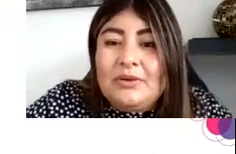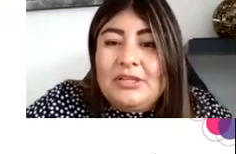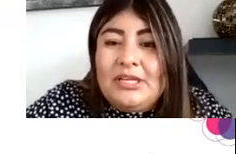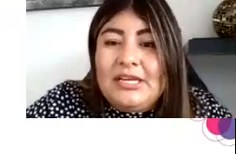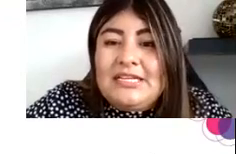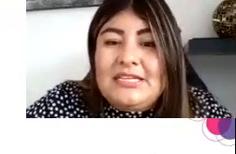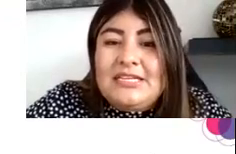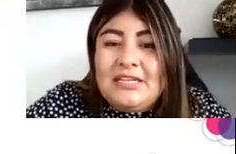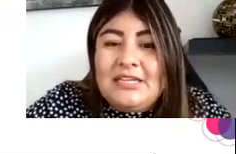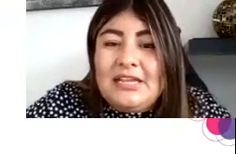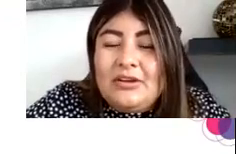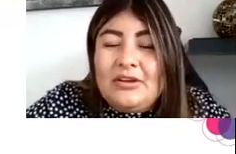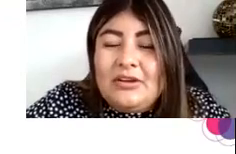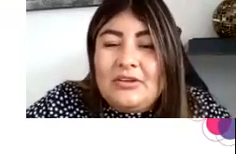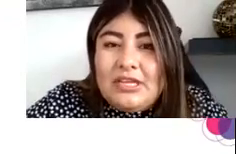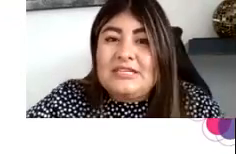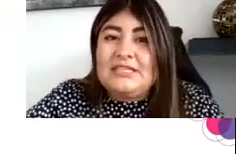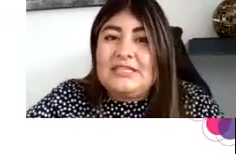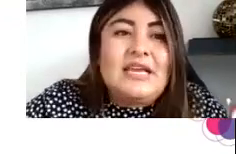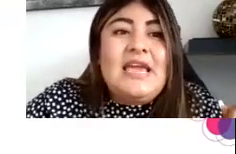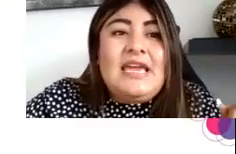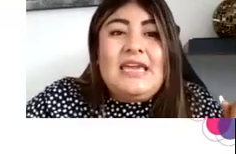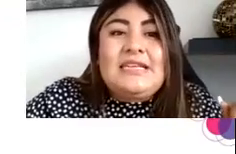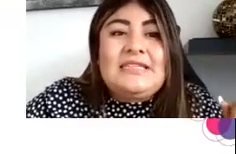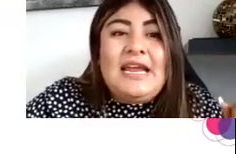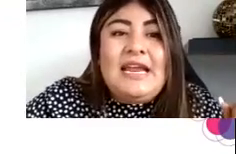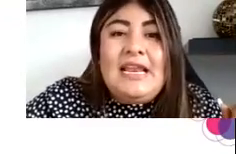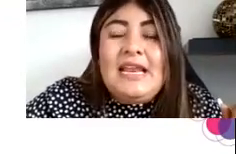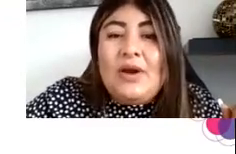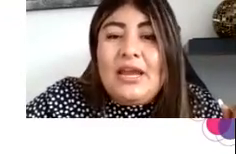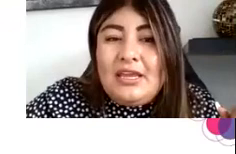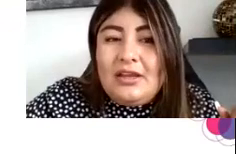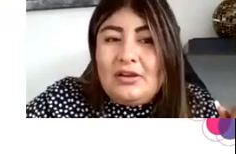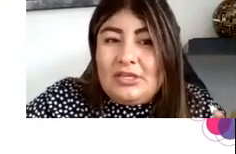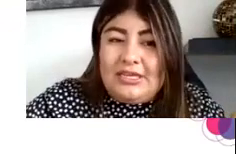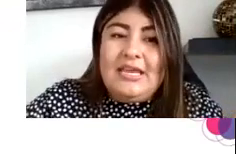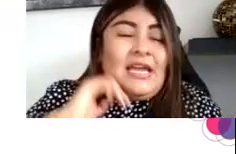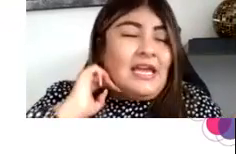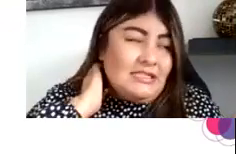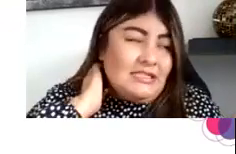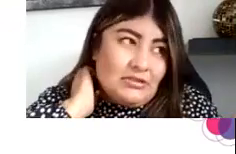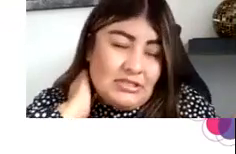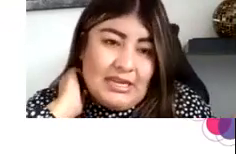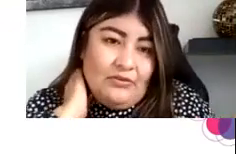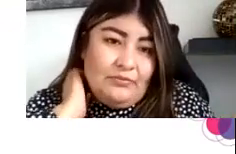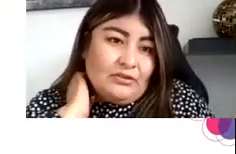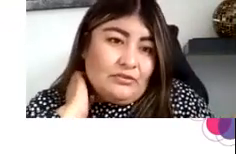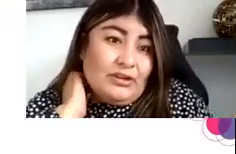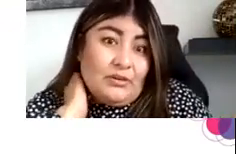que hacían de lo de discapacidades diferentes. Y es el lenguaje incluyente. Este nos dice que un factor importante